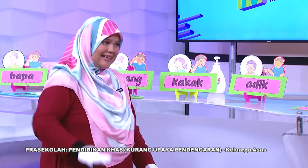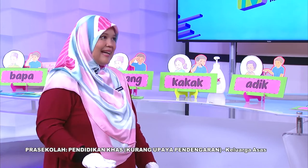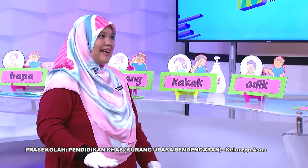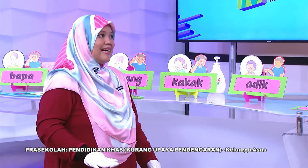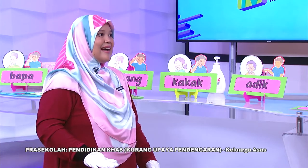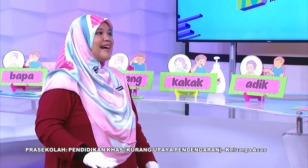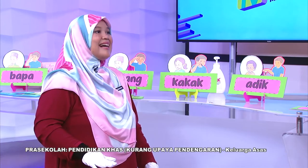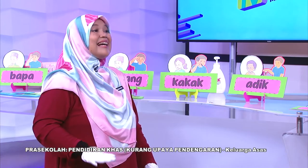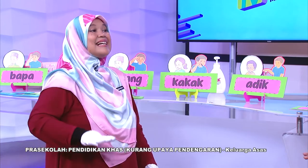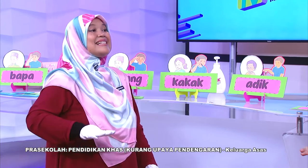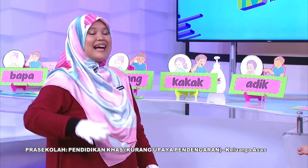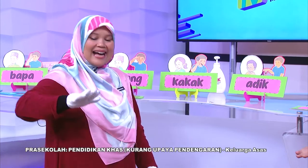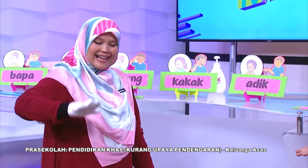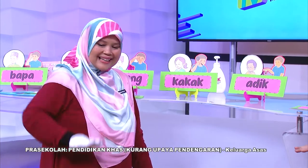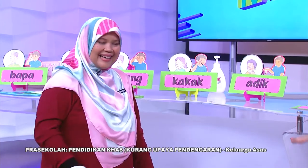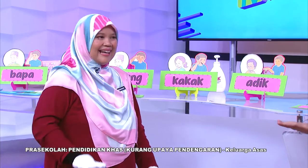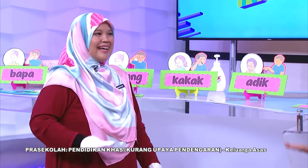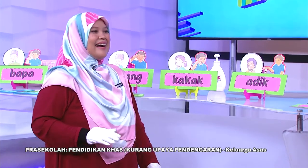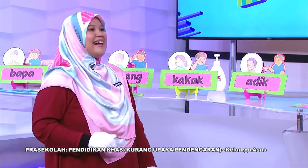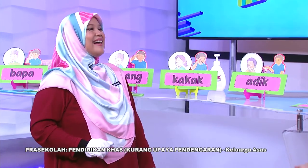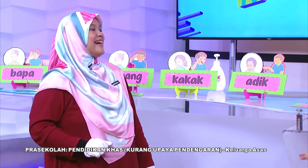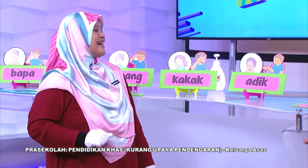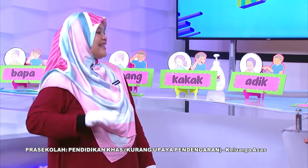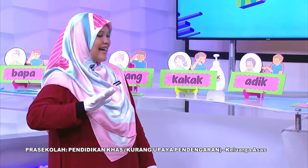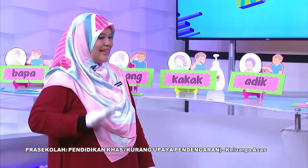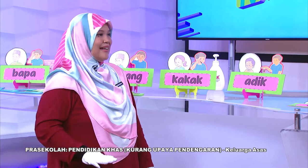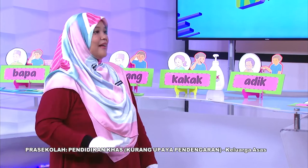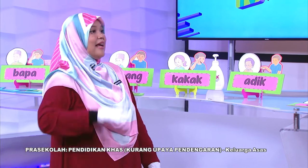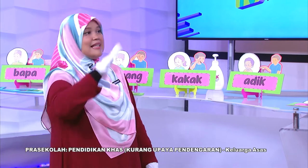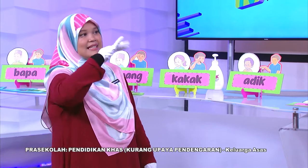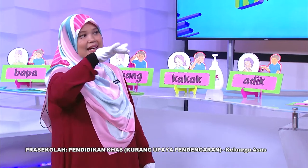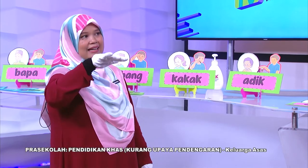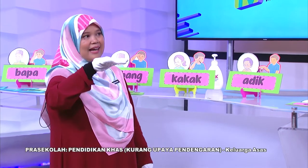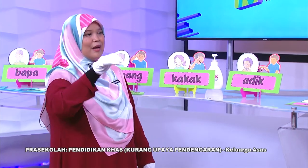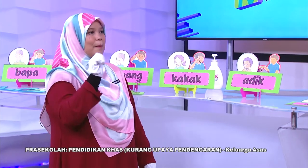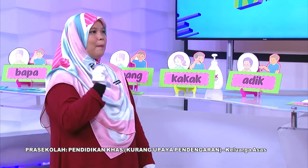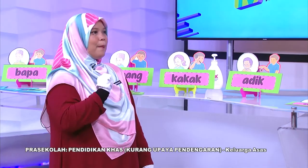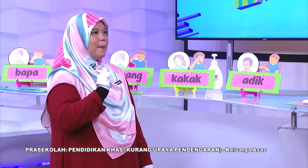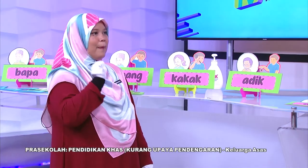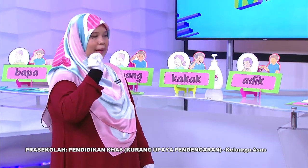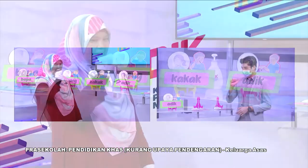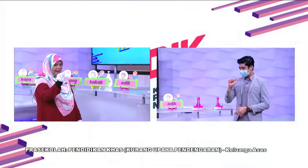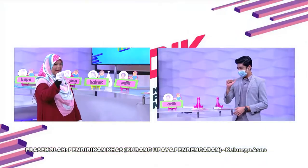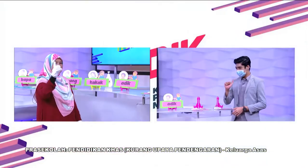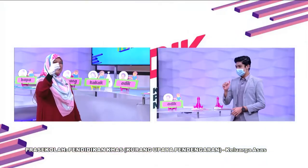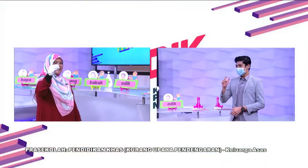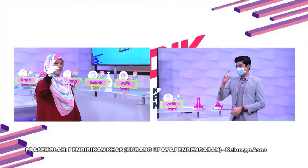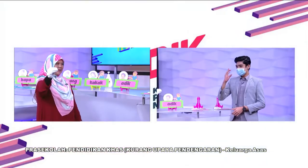adik-adik Cie cie Jadi adik keju Adek ee di